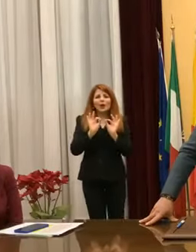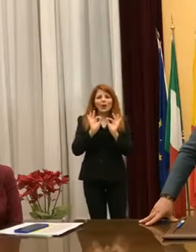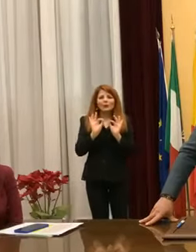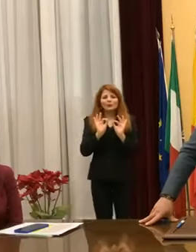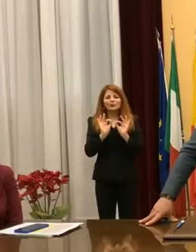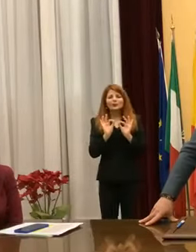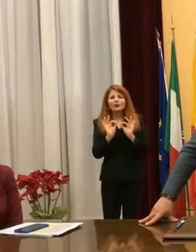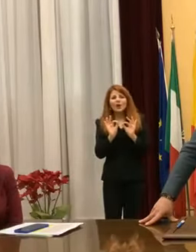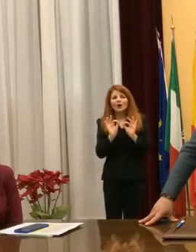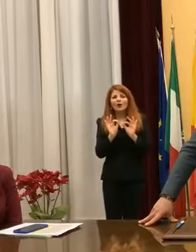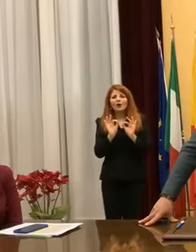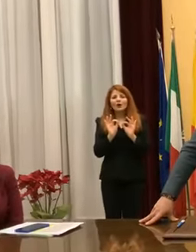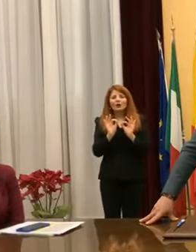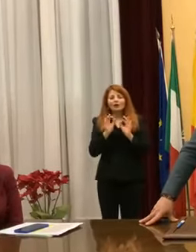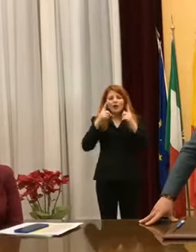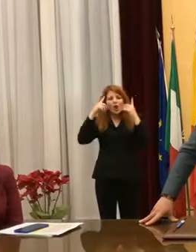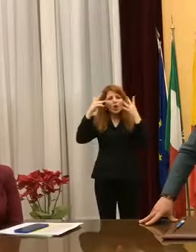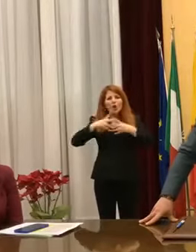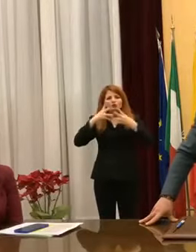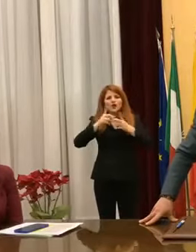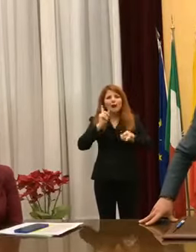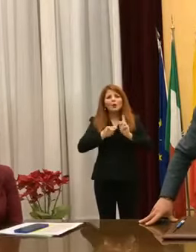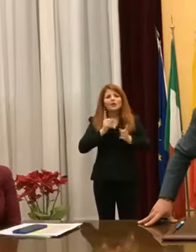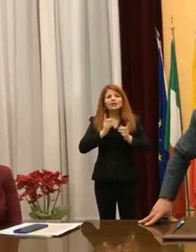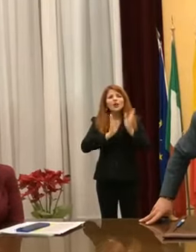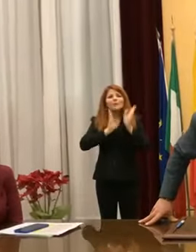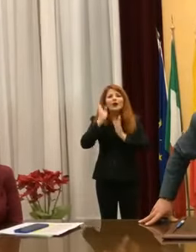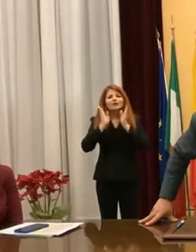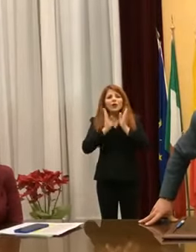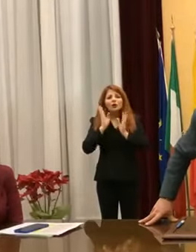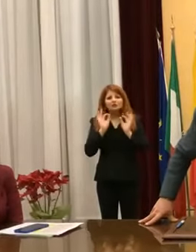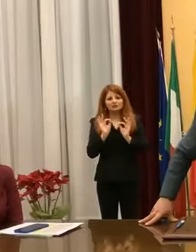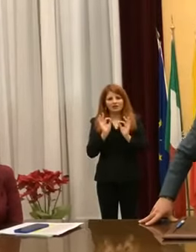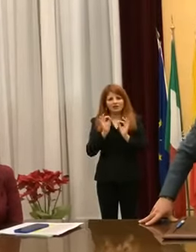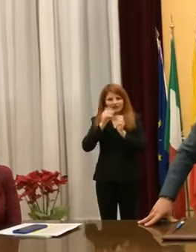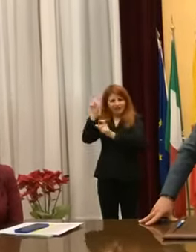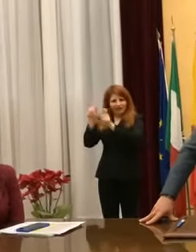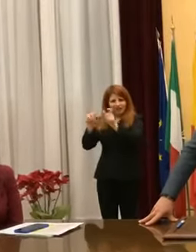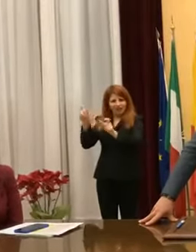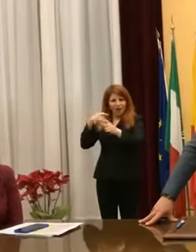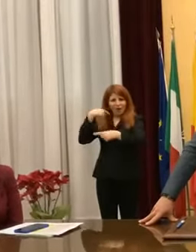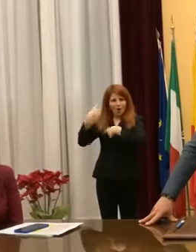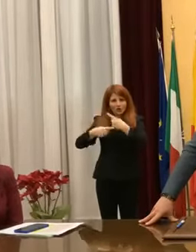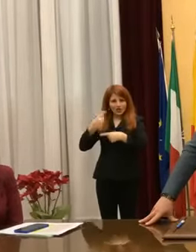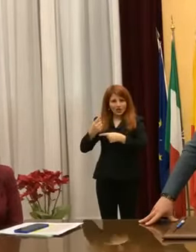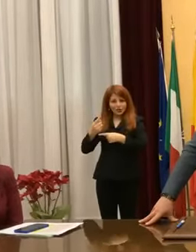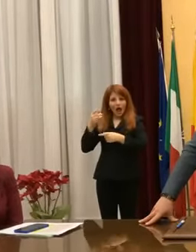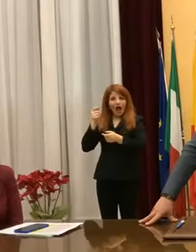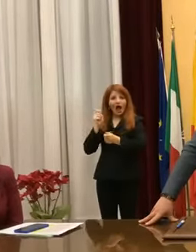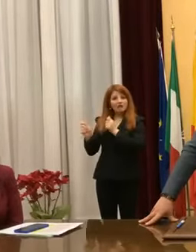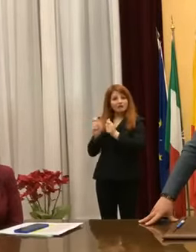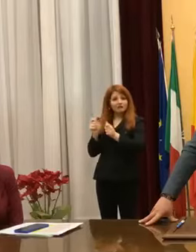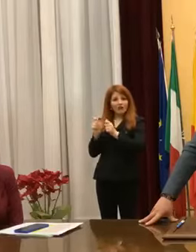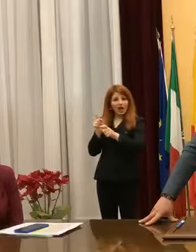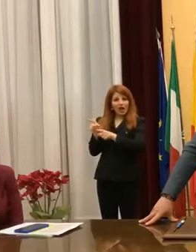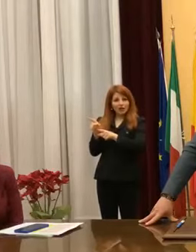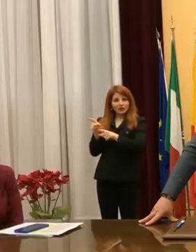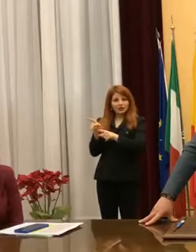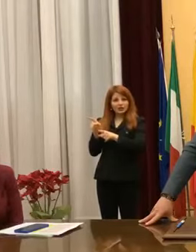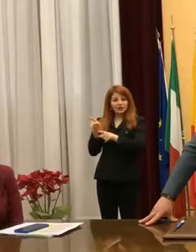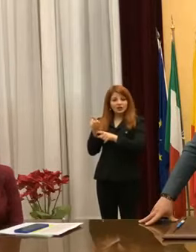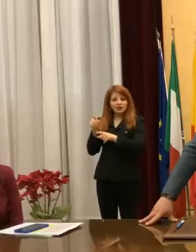scrupoli continuano a strumentalizzare la pubblica amministrazione semplicemente perché si ritengono ancora, forse